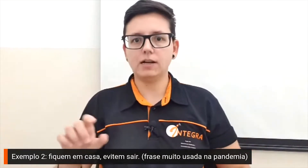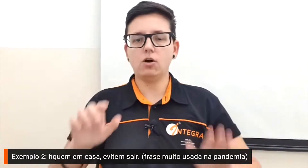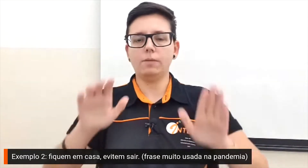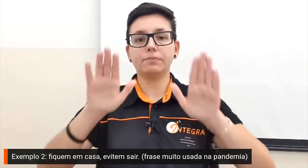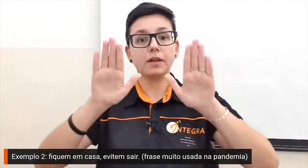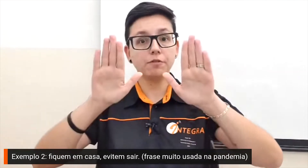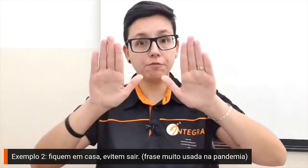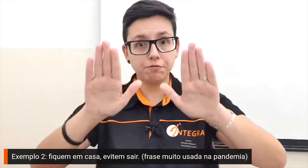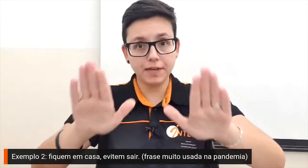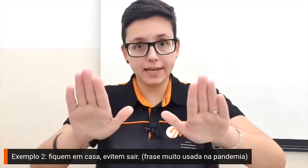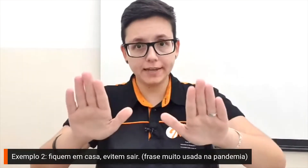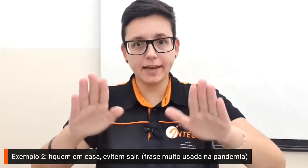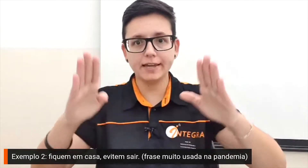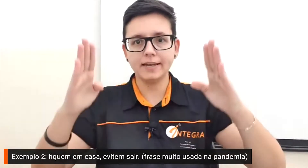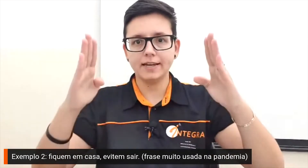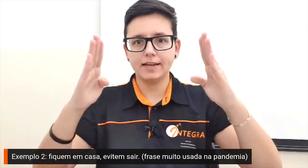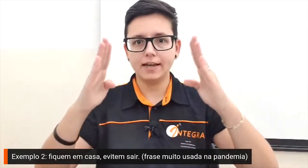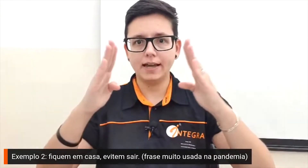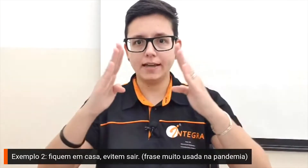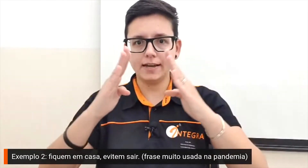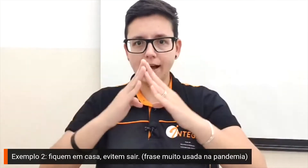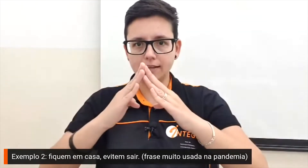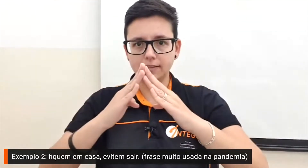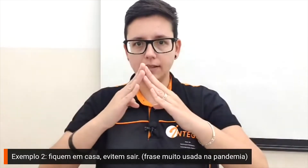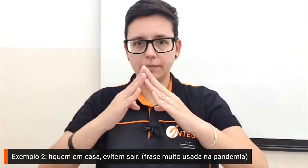ó. Fiquem em casa.